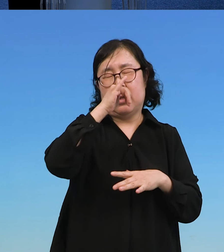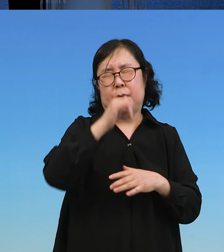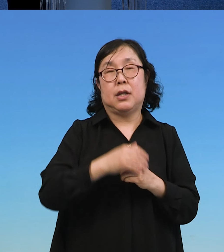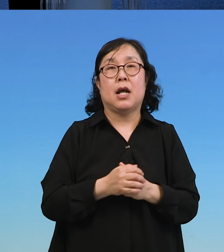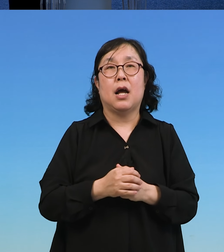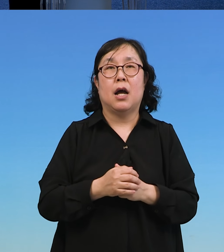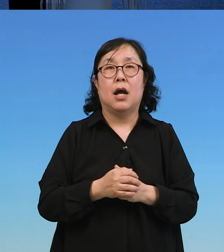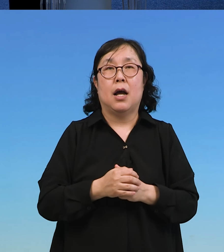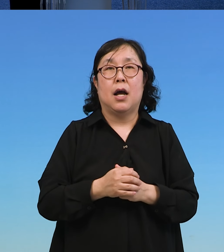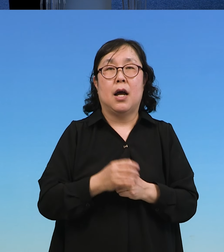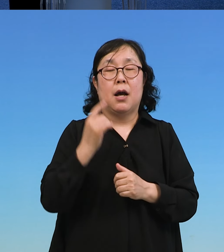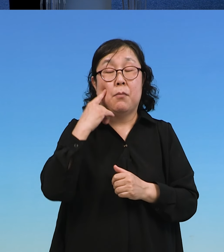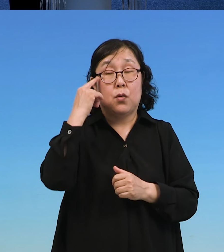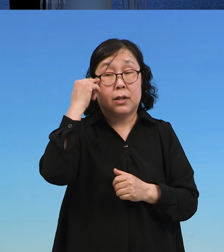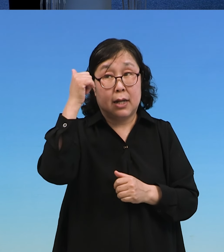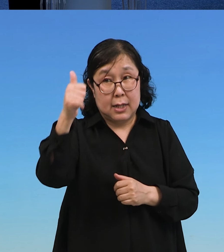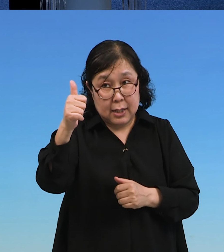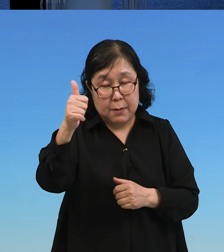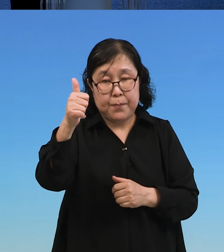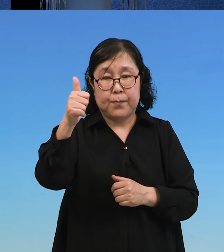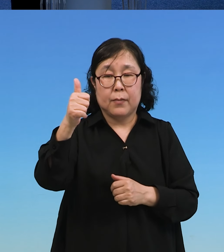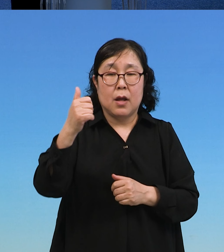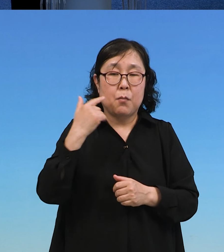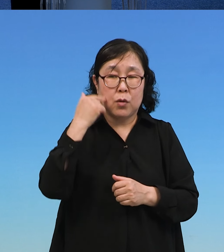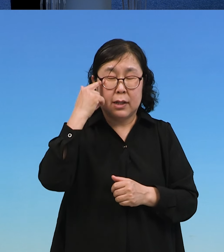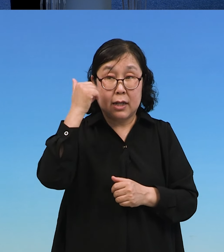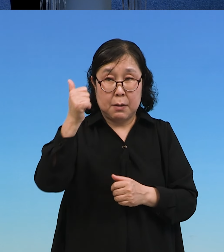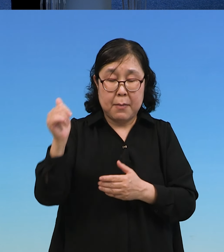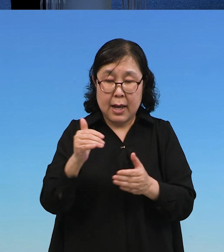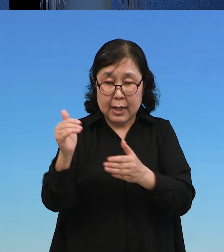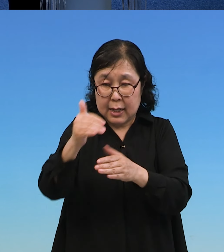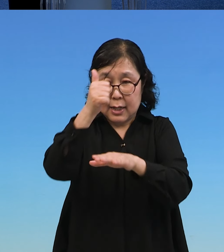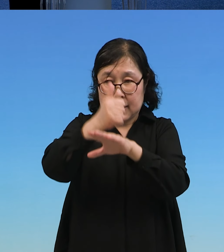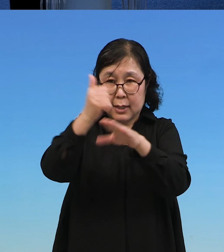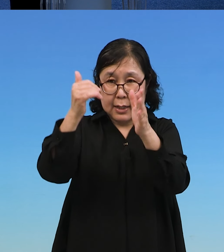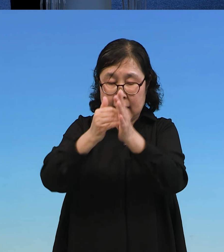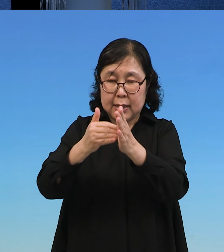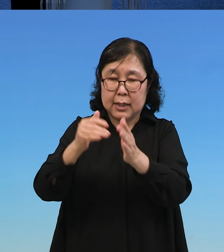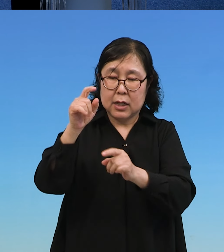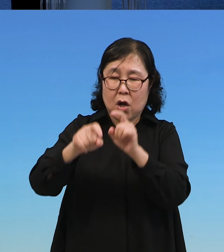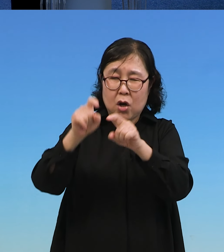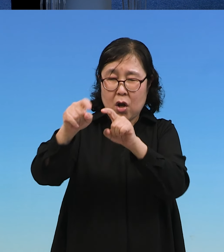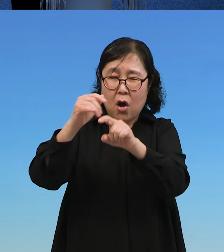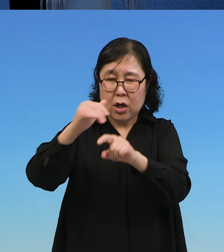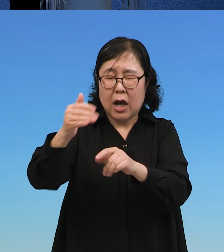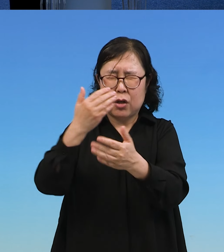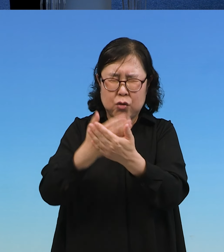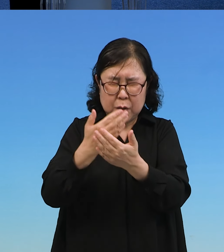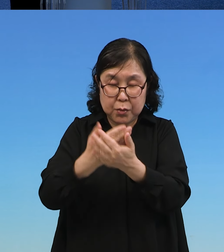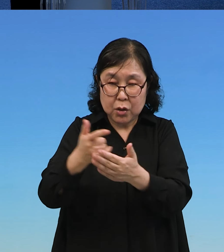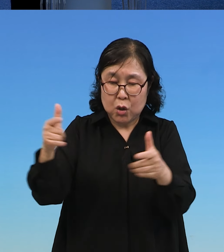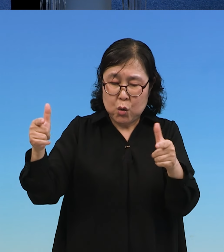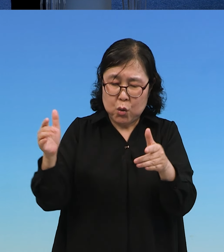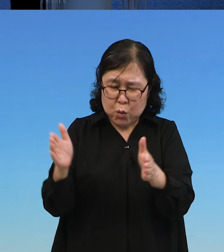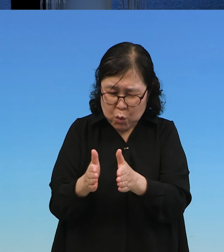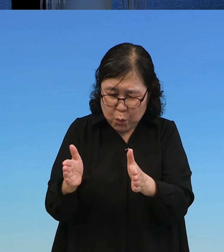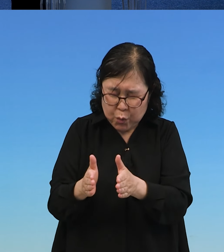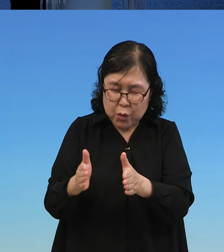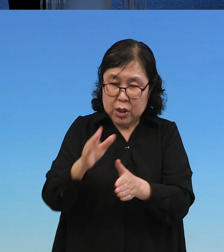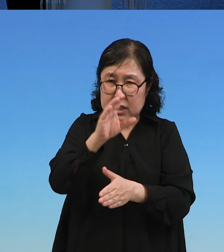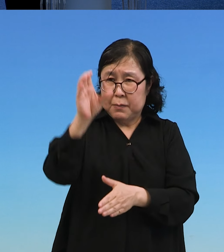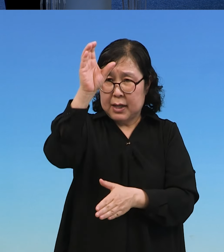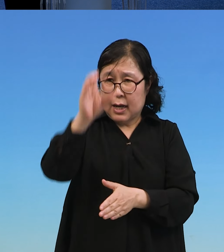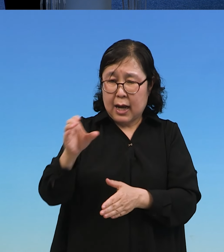제발 그 길 끝까지 걸어가 주십시오. 그 좁은 십자가의 길, 하나님만 의식하며 사는 그